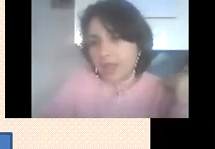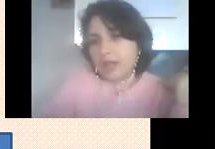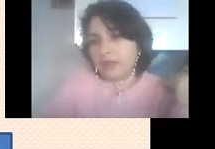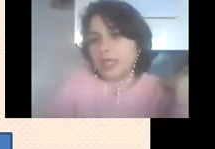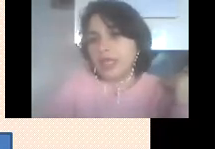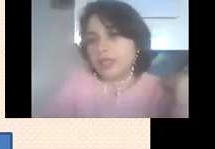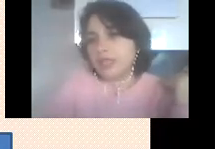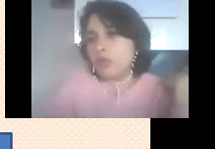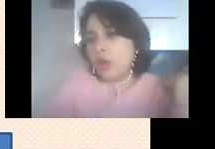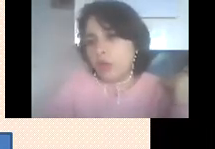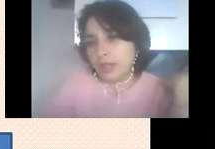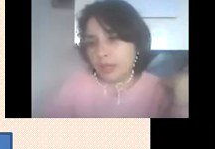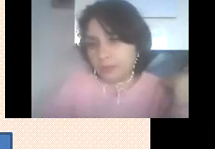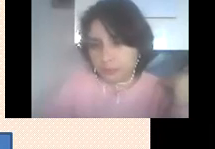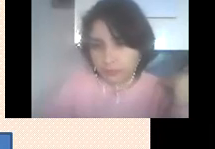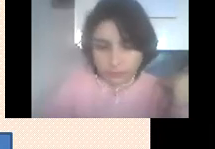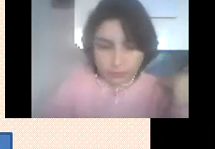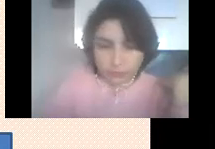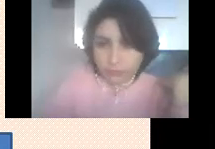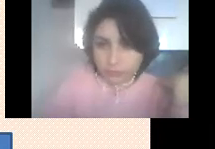Ya, ahí está. Tienes que activar tu audio, Maite.